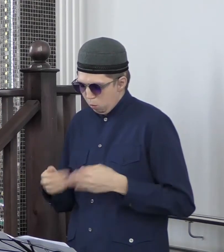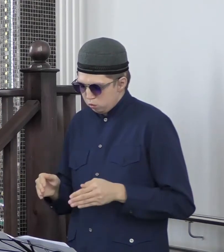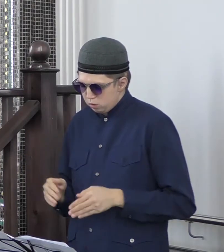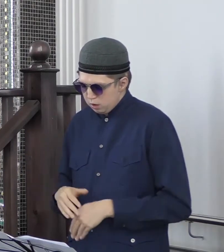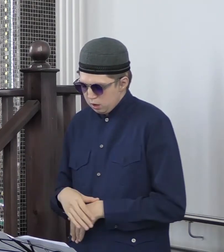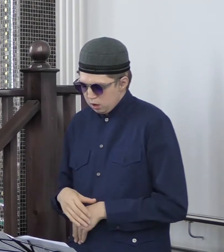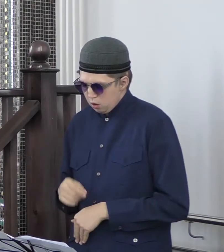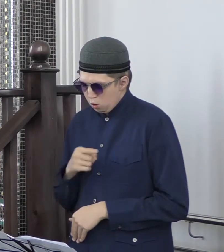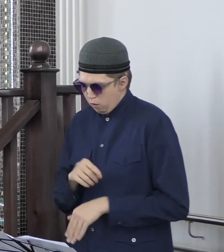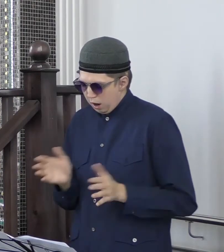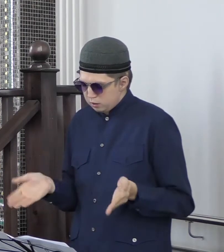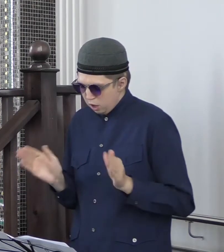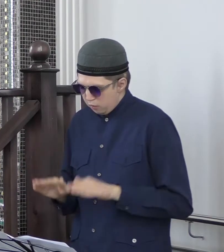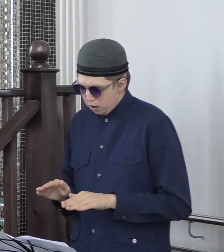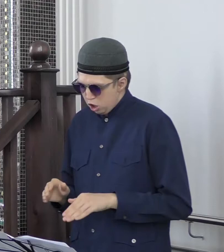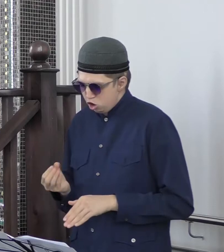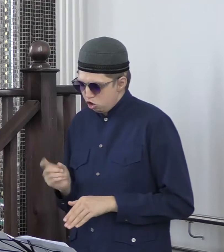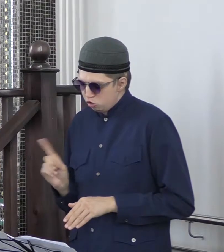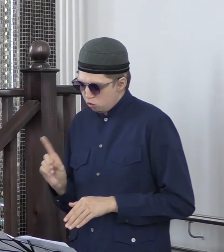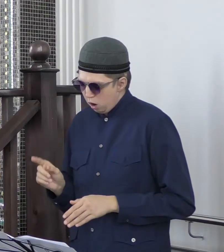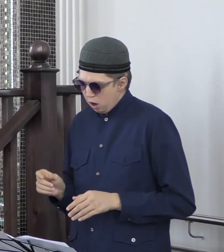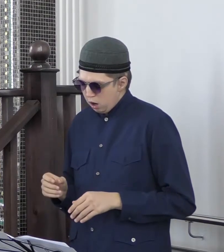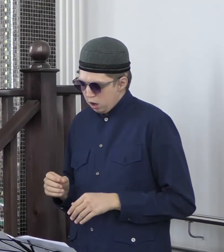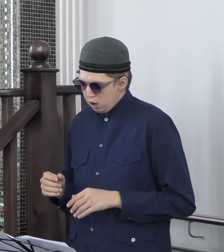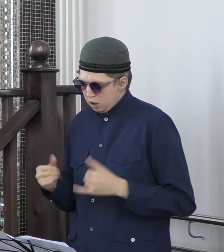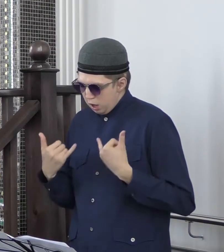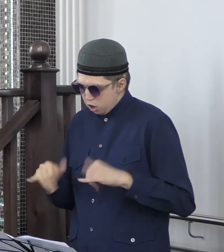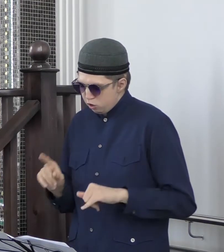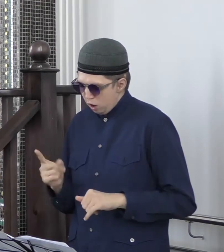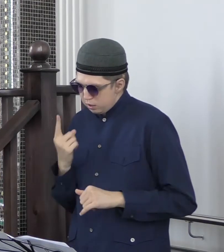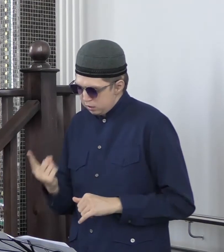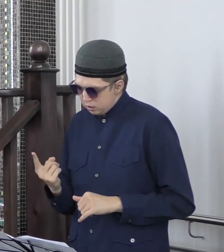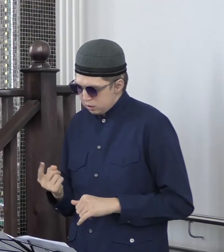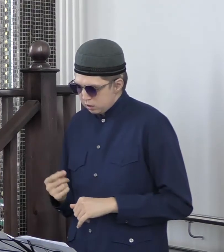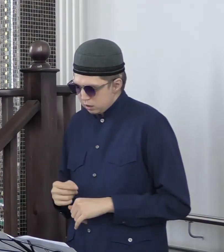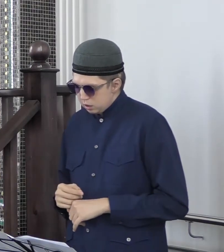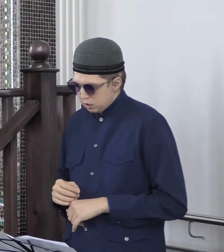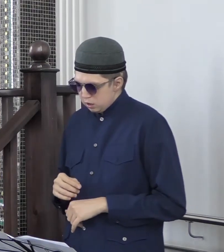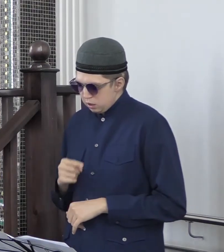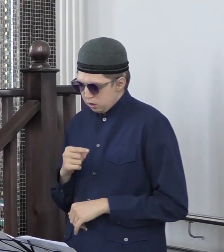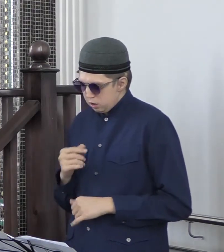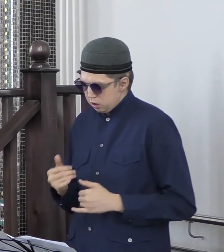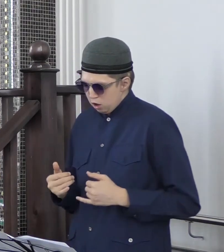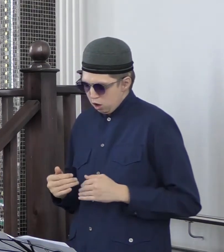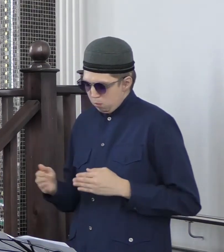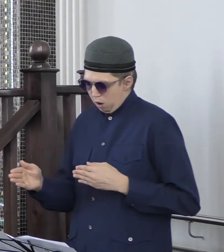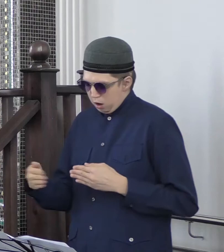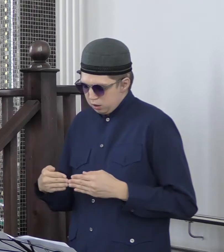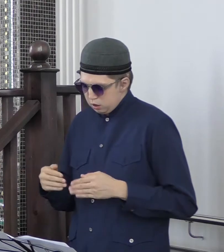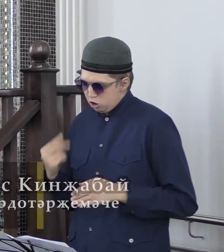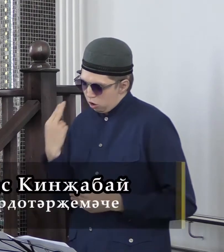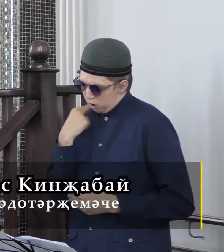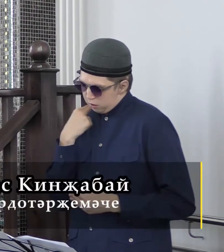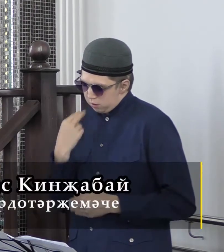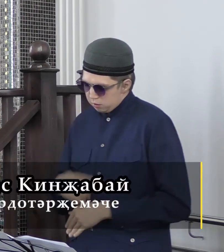ұлдуғанлары, аған ерден әйтмеші күшілер, мені тақытты күшілерсіз. Дүниенде ол өзіңізге, иншаллах, жәннет кәсіп